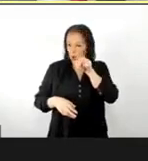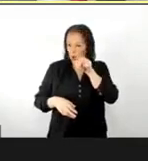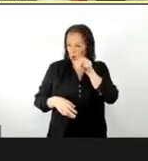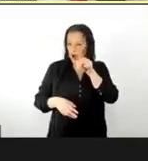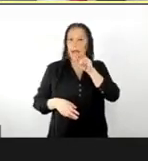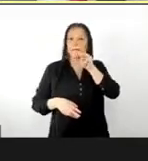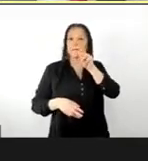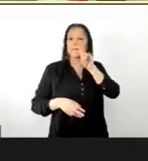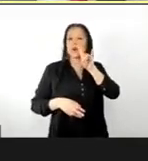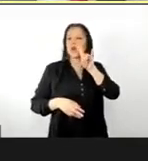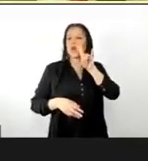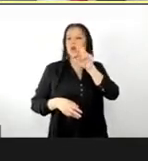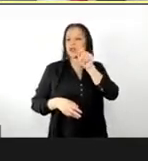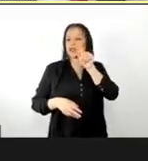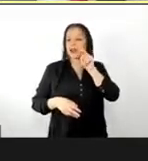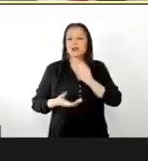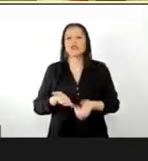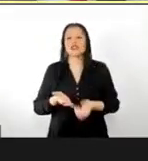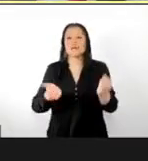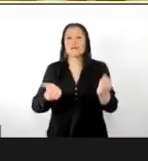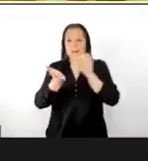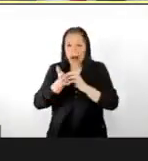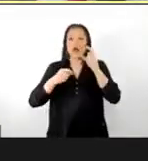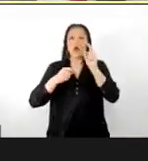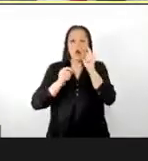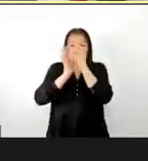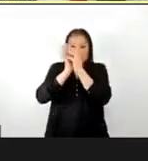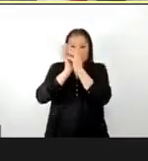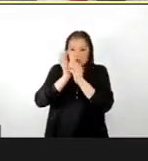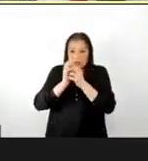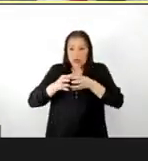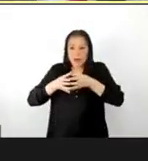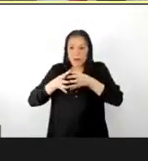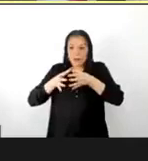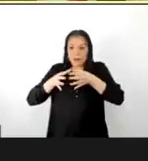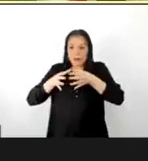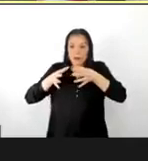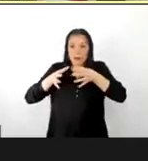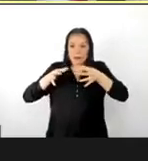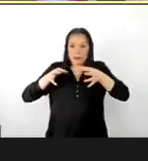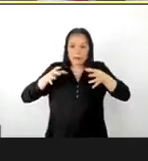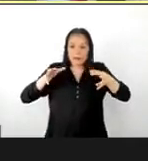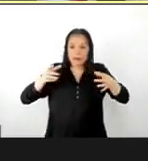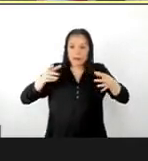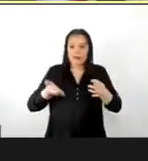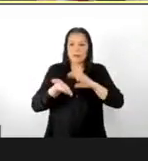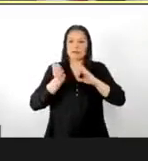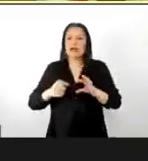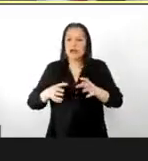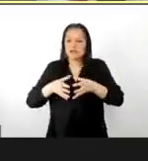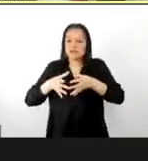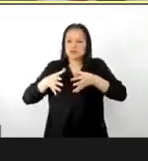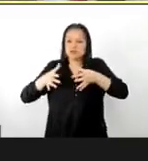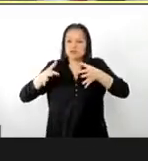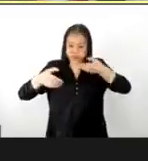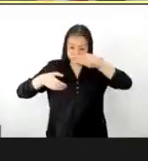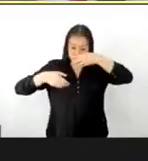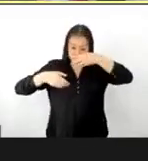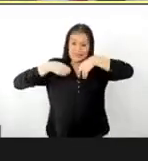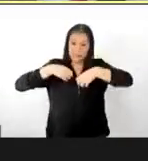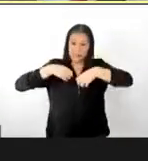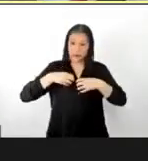Entonces, cuanto más se reproduce un virus, cuanto más se multiplica un virus dentro